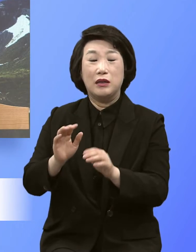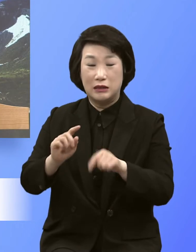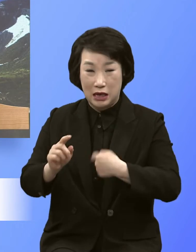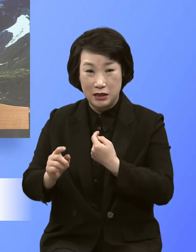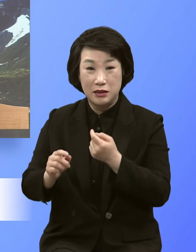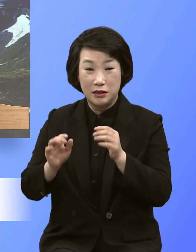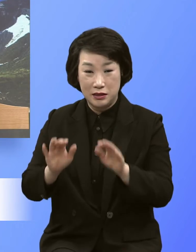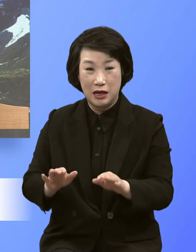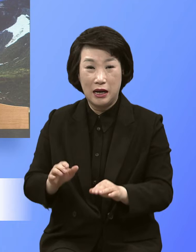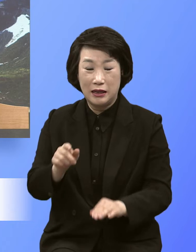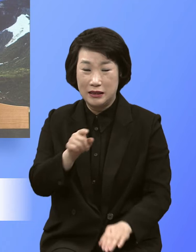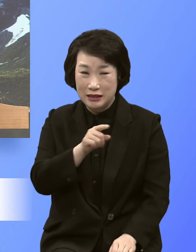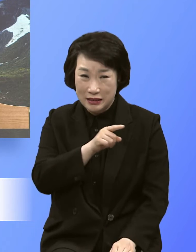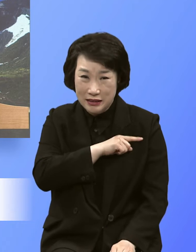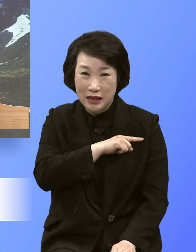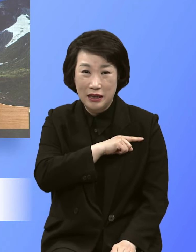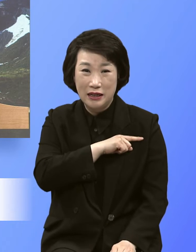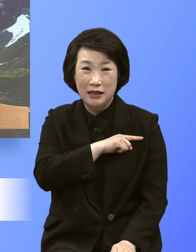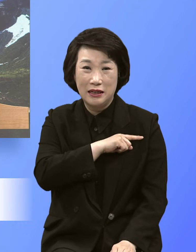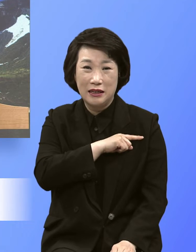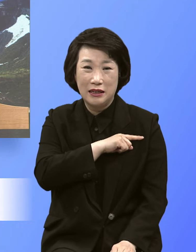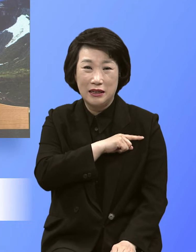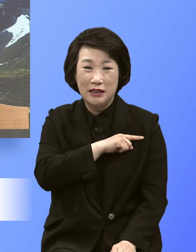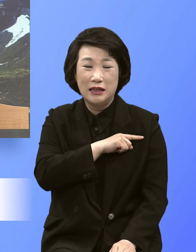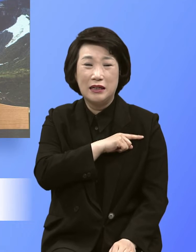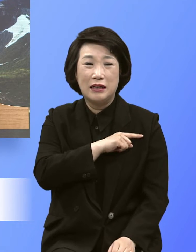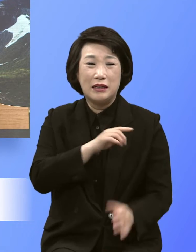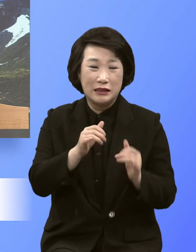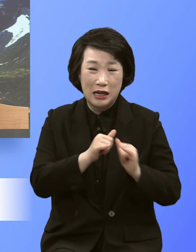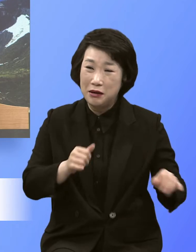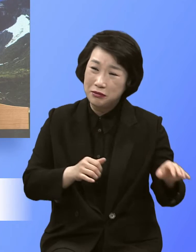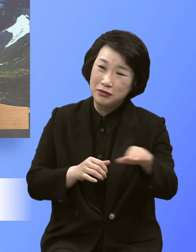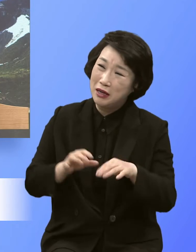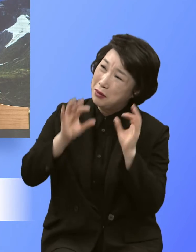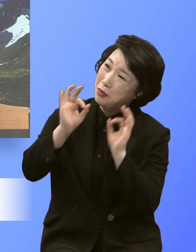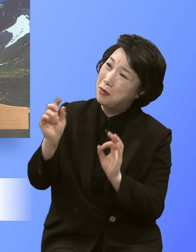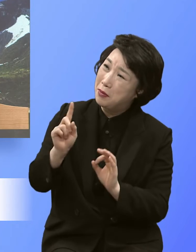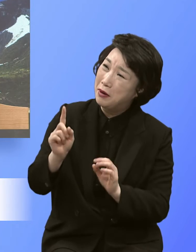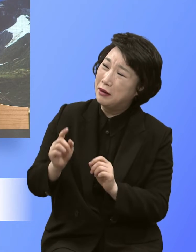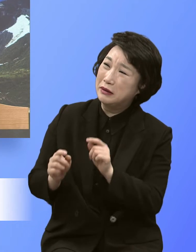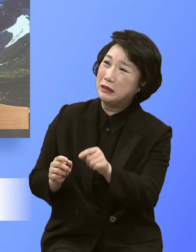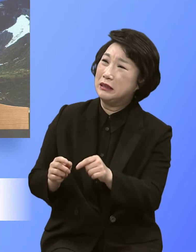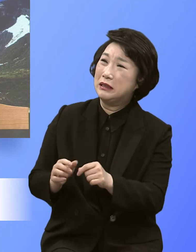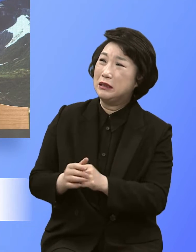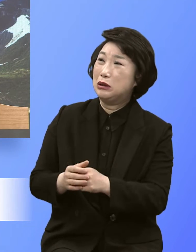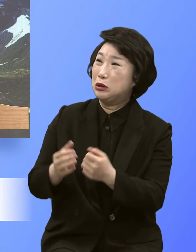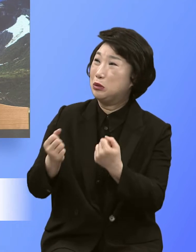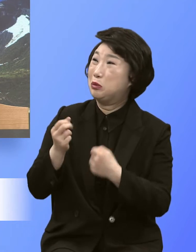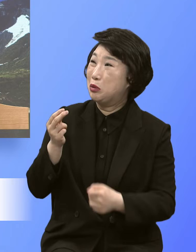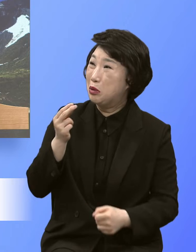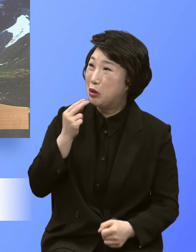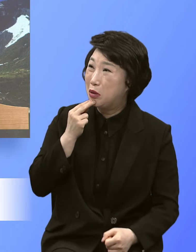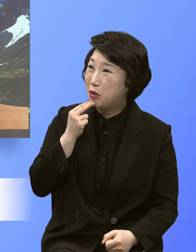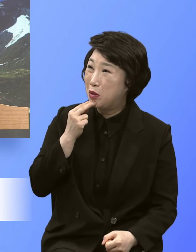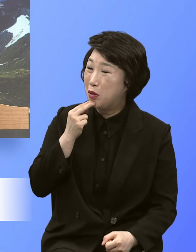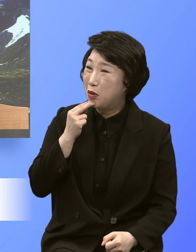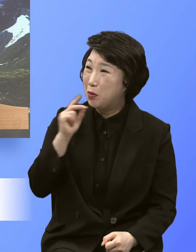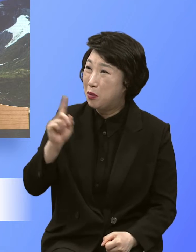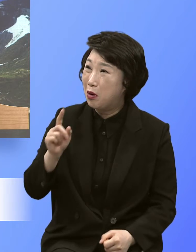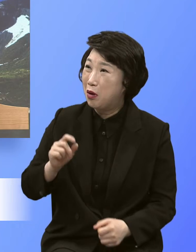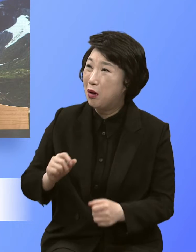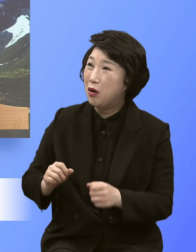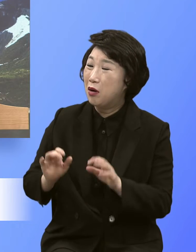자신이 가장 사람들이 바라볼 때 힘도 없고